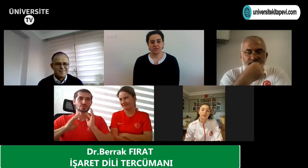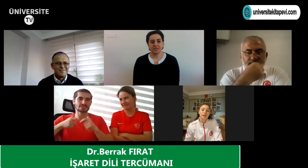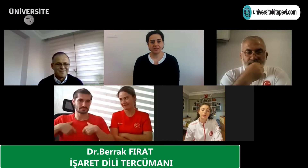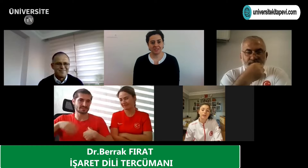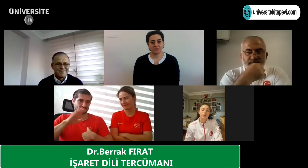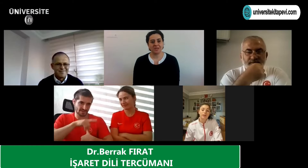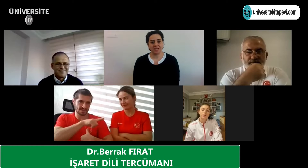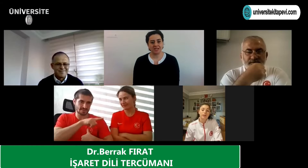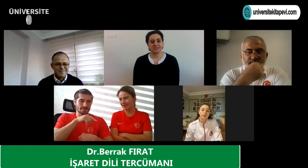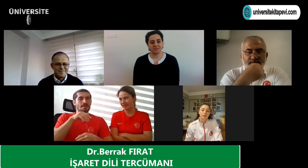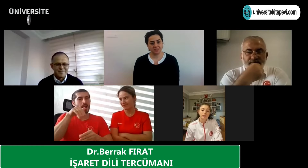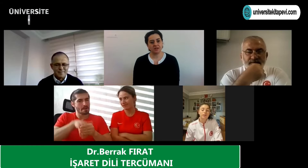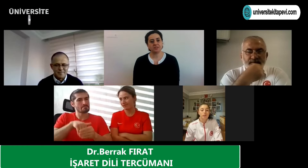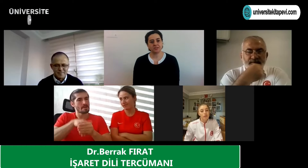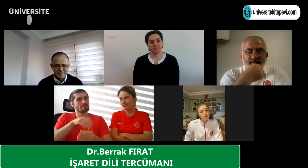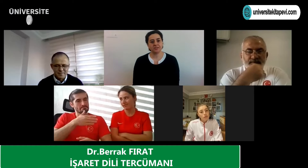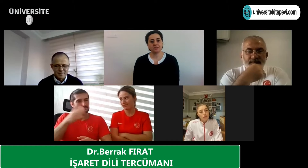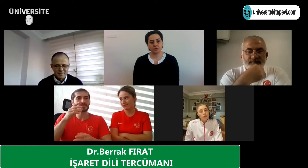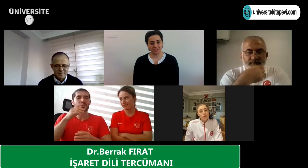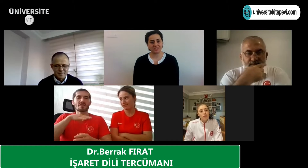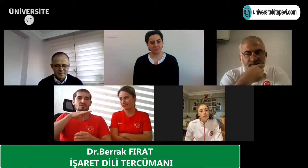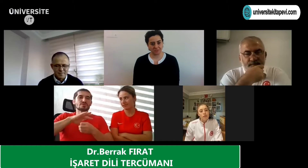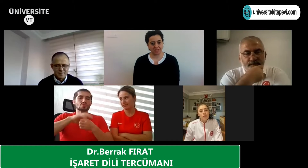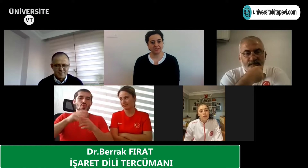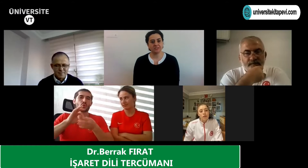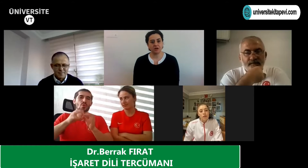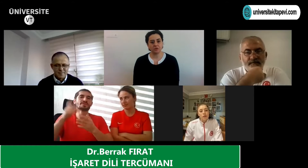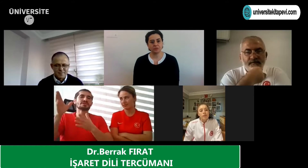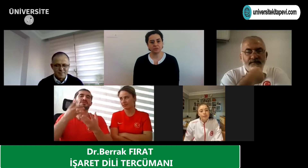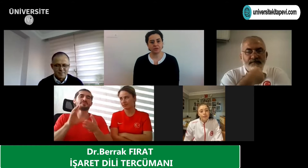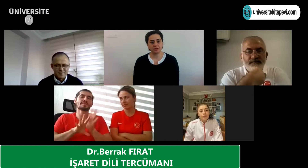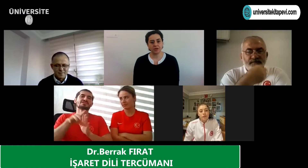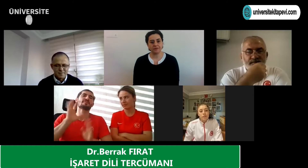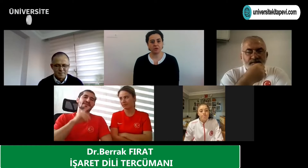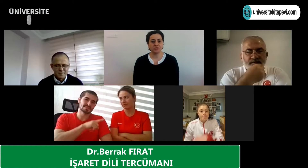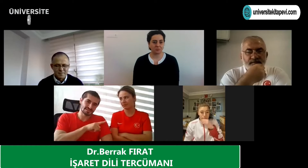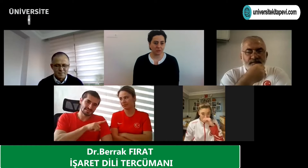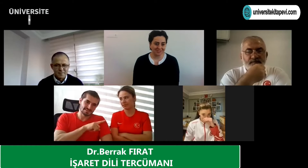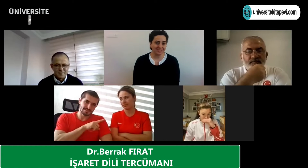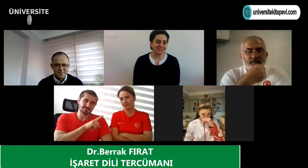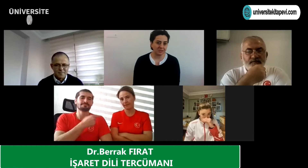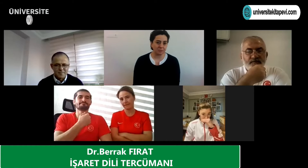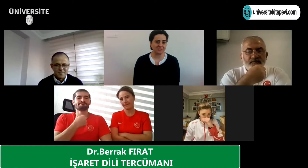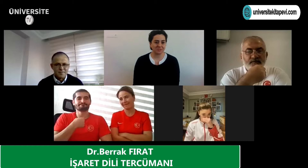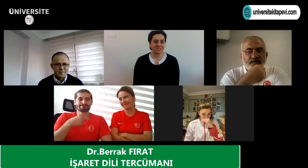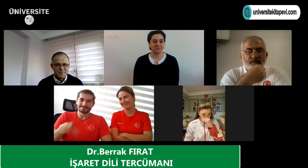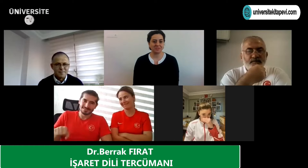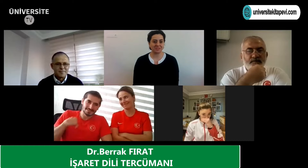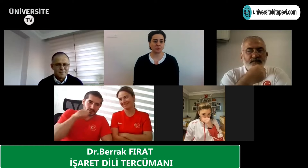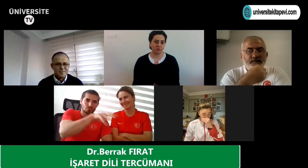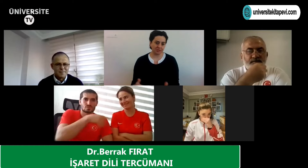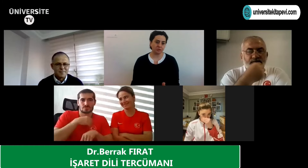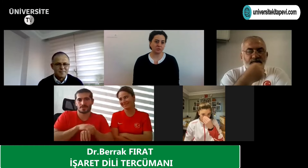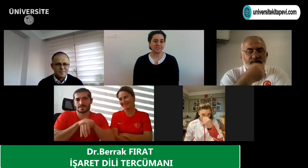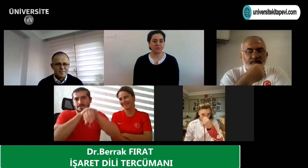daha önce işitme engeller, sağırlar güreş takımındaydı. Avrupa Dünya ve Avrupa Şampiyonası'na katılamamıştı. Başarılı